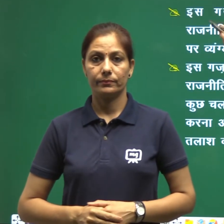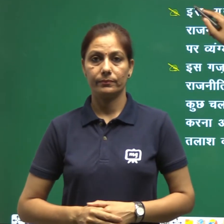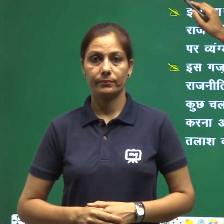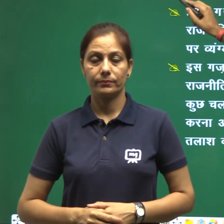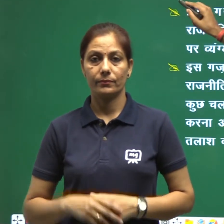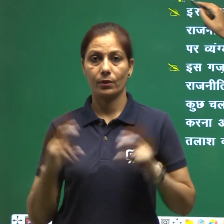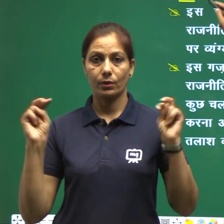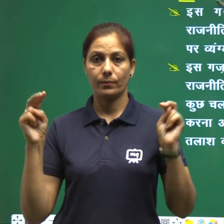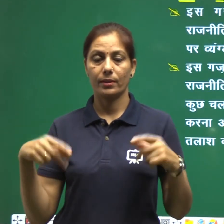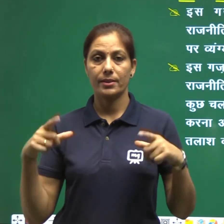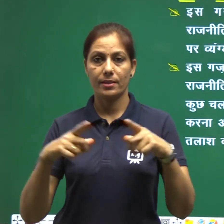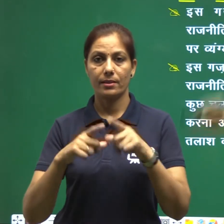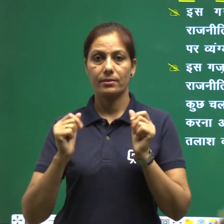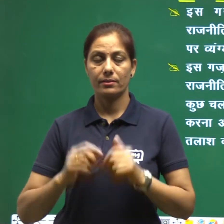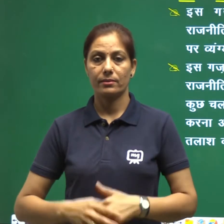पाठ का सारांश।